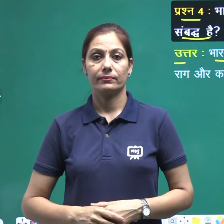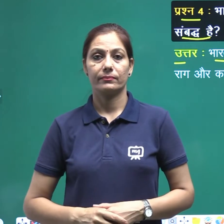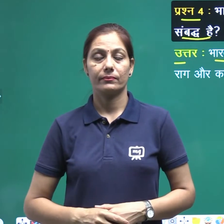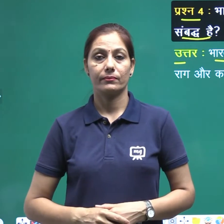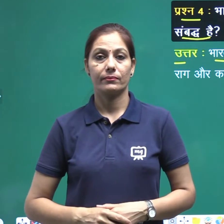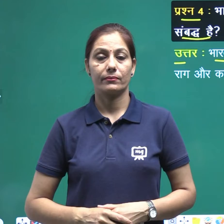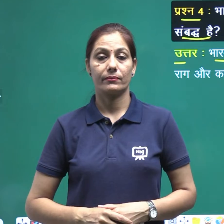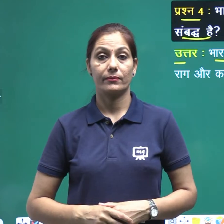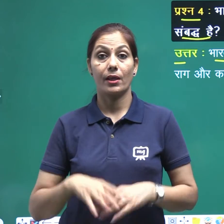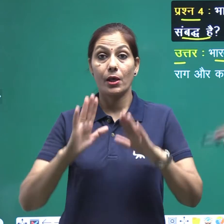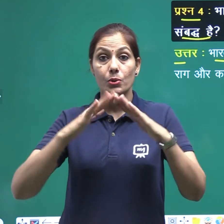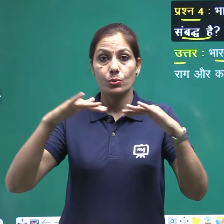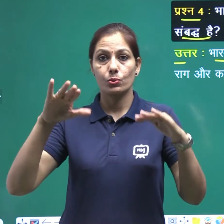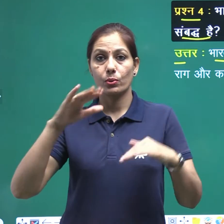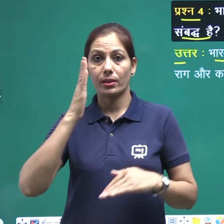सुर, ताल,